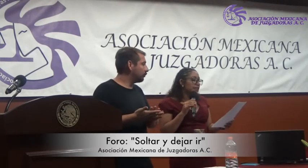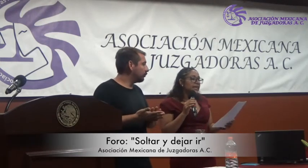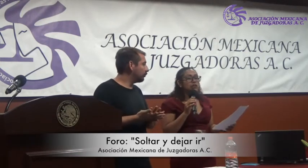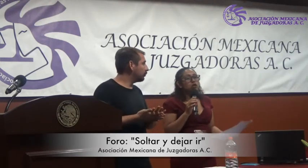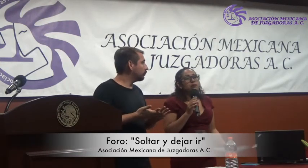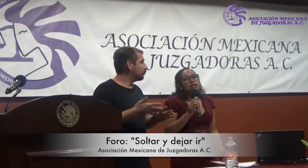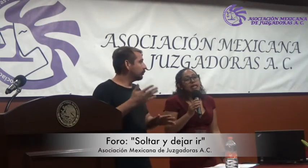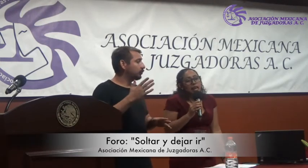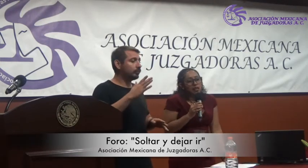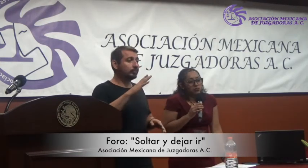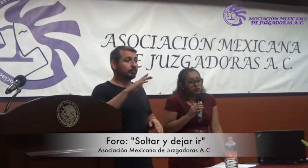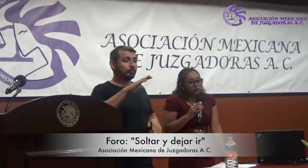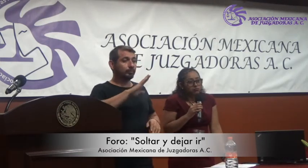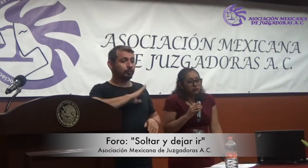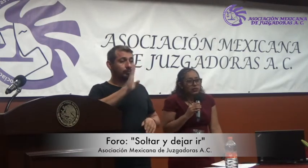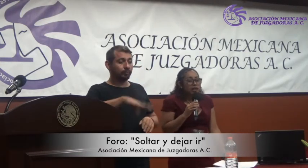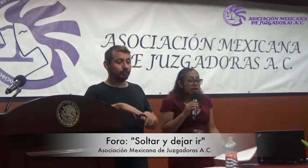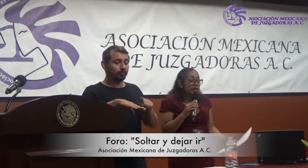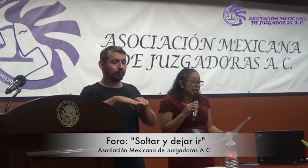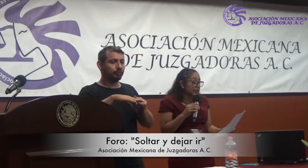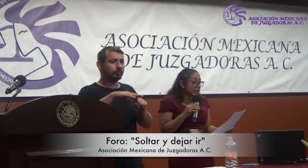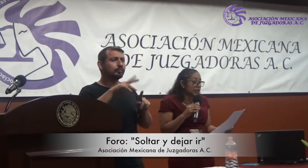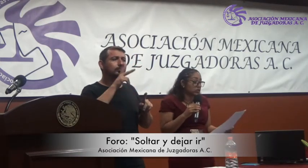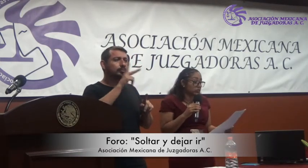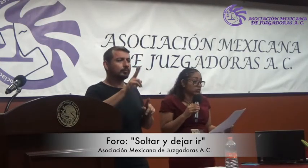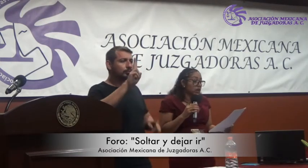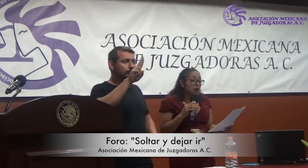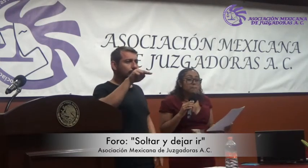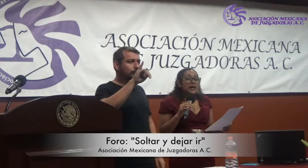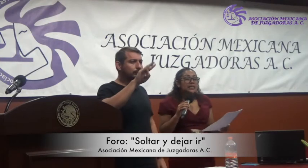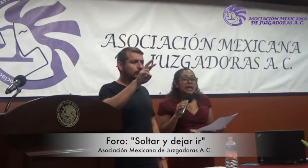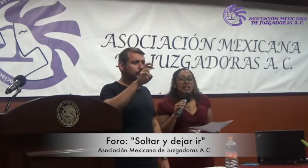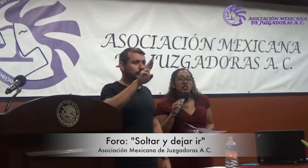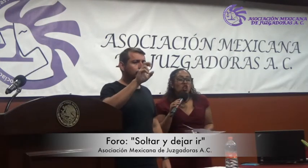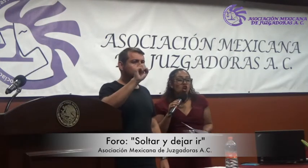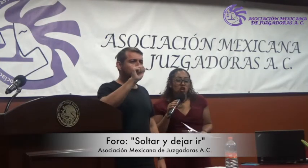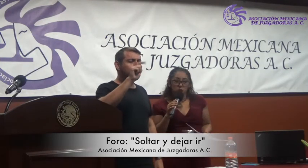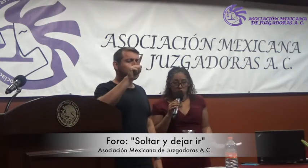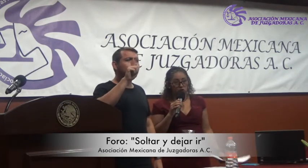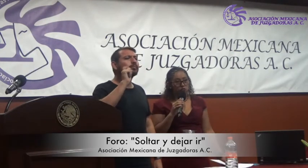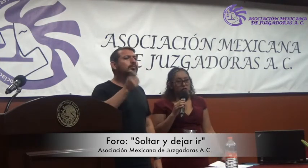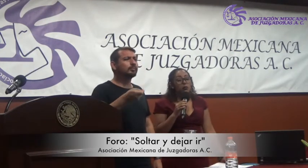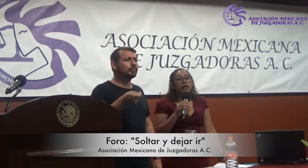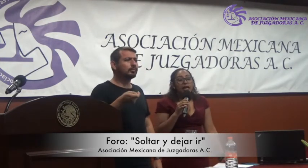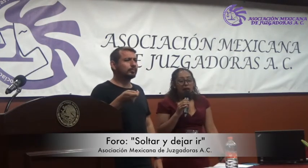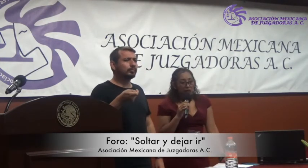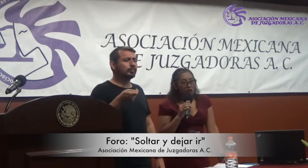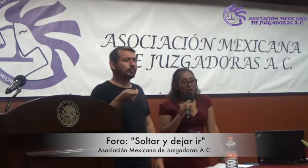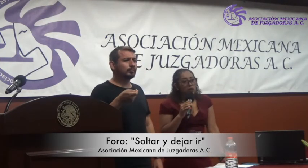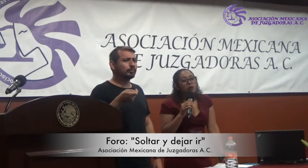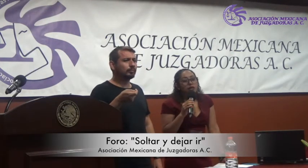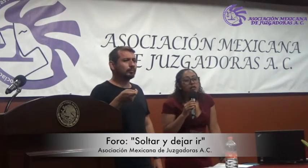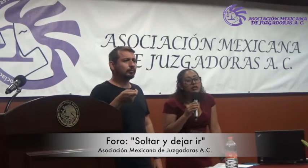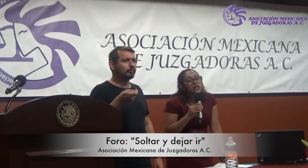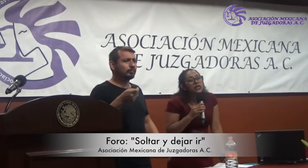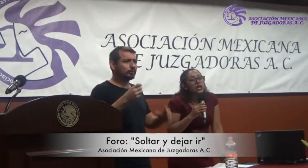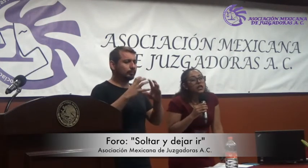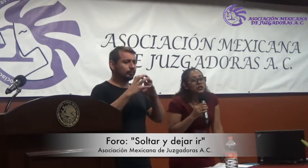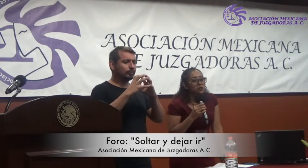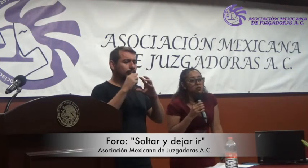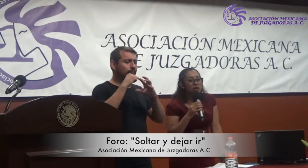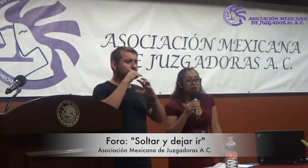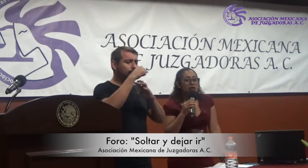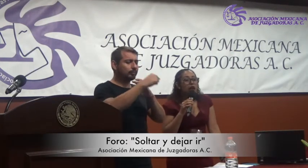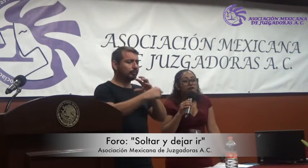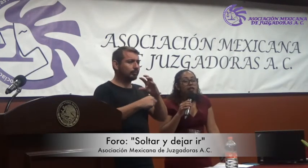La muerte es universal. ¿Qué quiere decir eso? Pasa en todo el mundo. Se mueren aquí, se mueren en China,